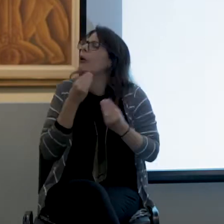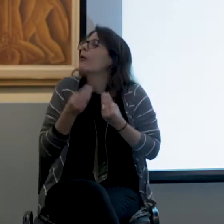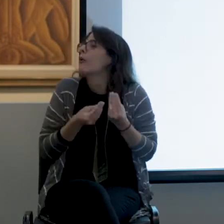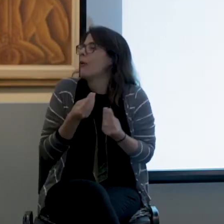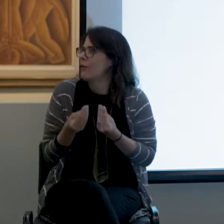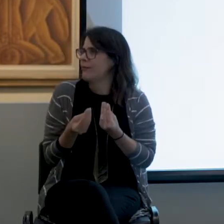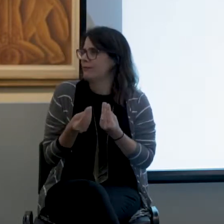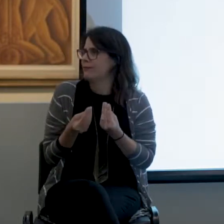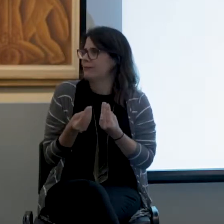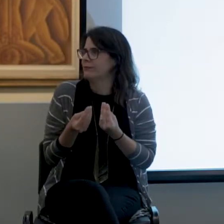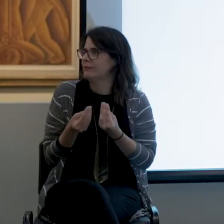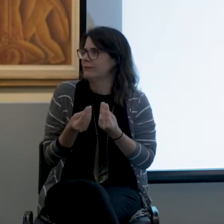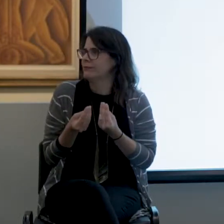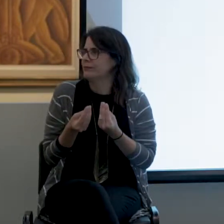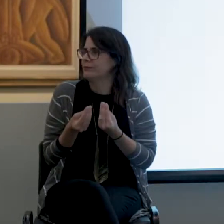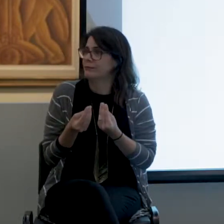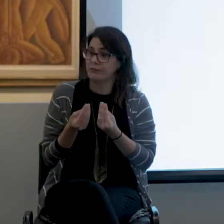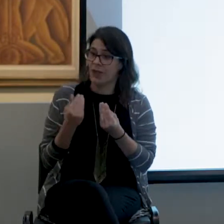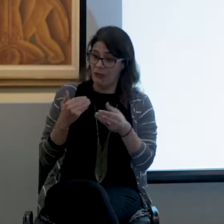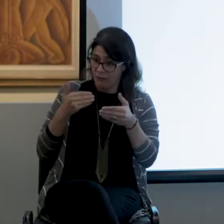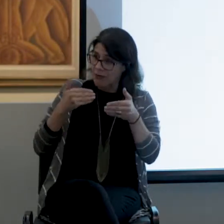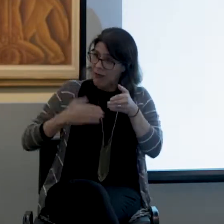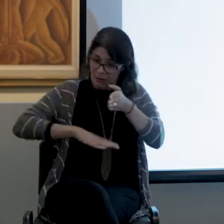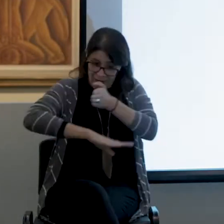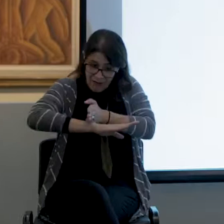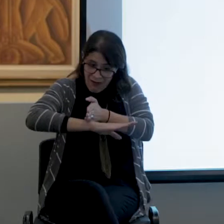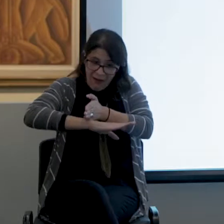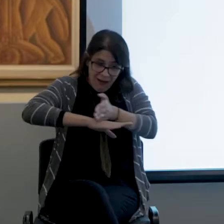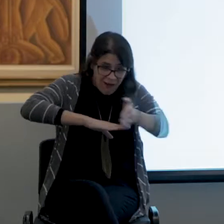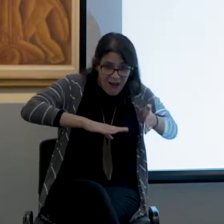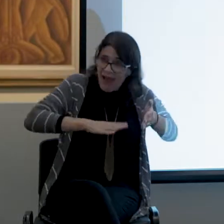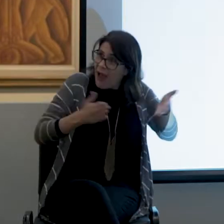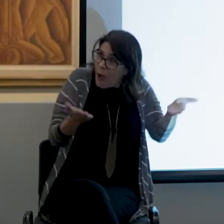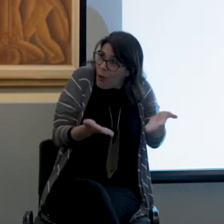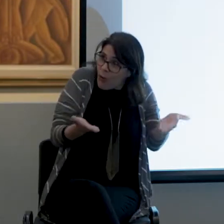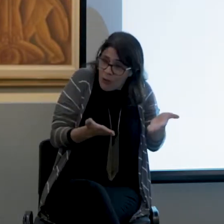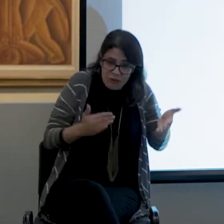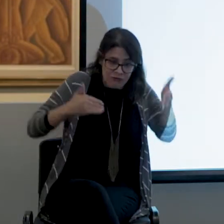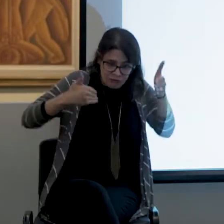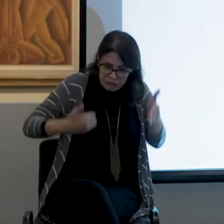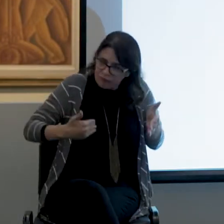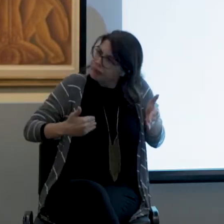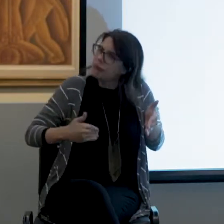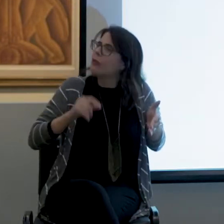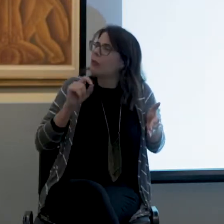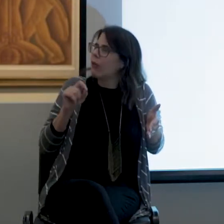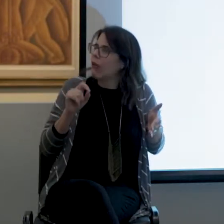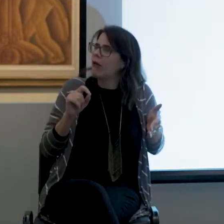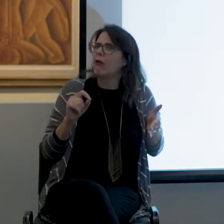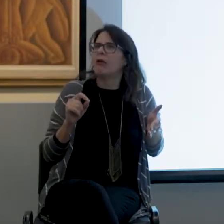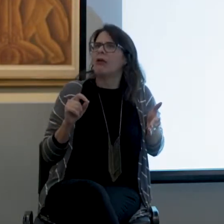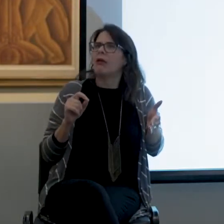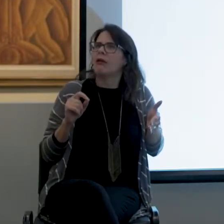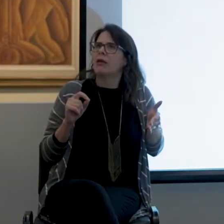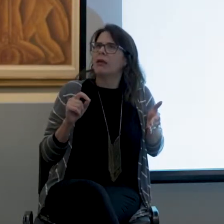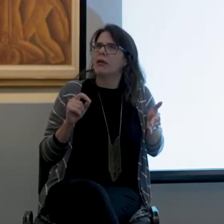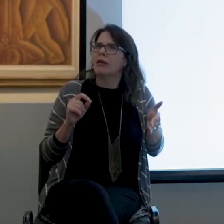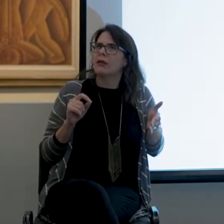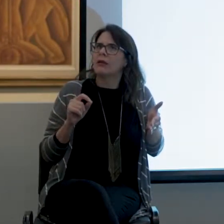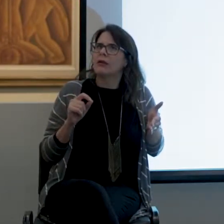da educação, desde então, não era dar os bons exemplos apenas, não